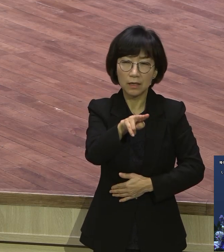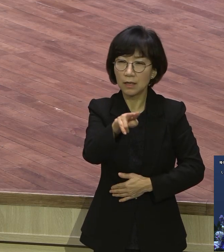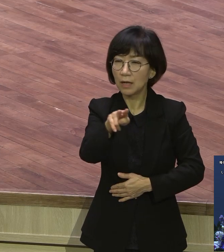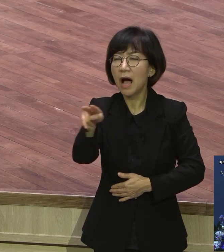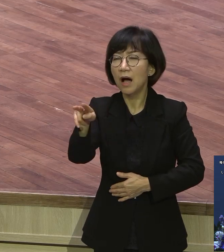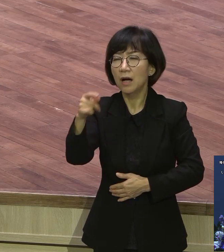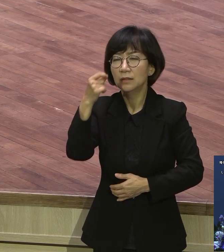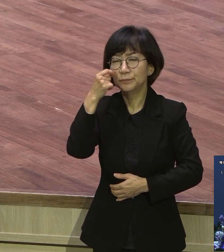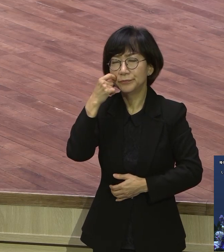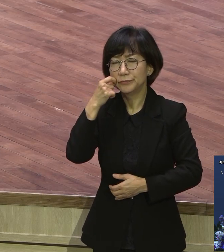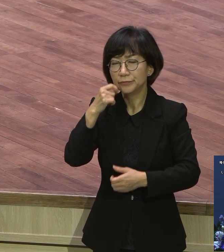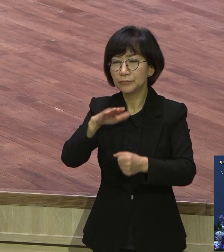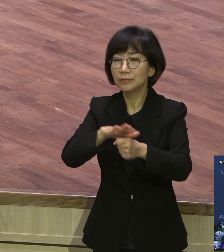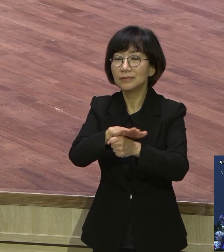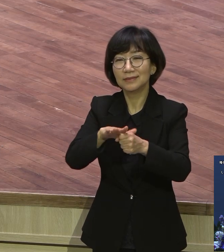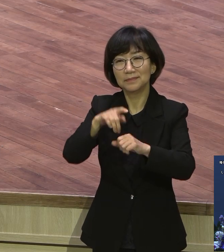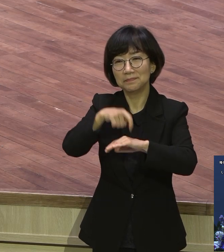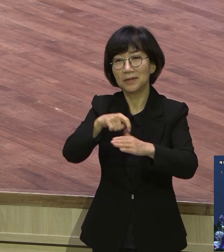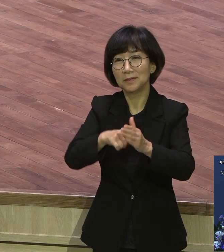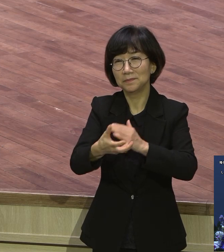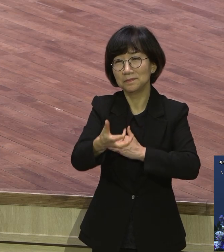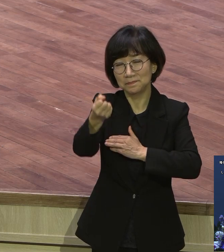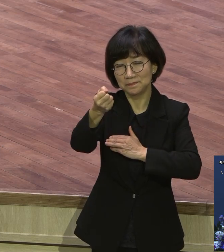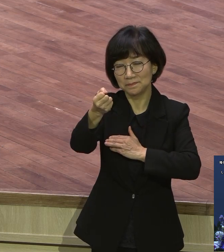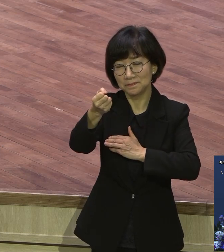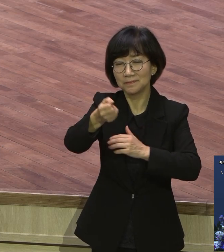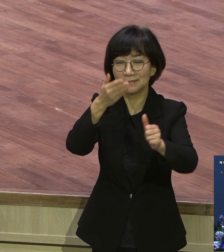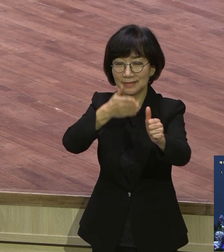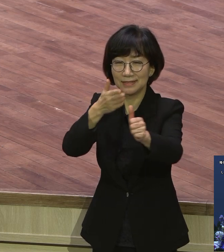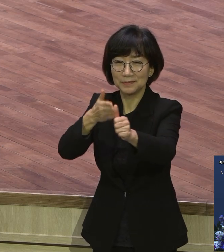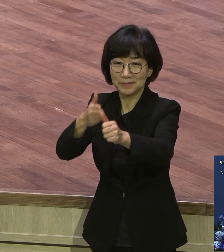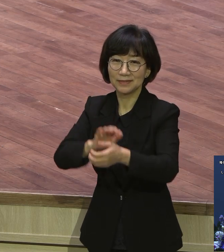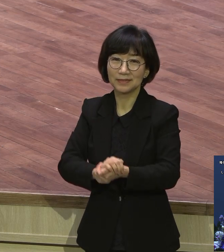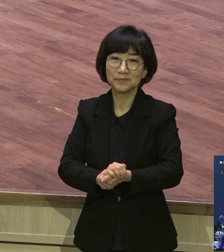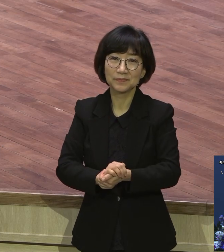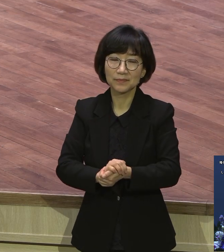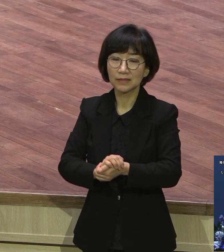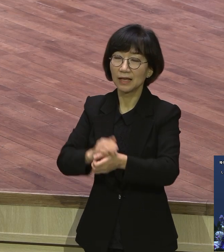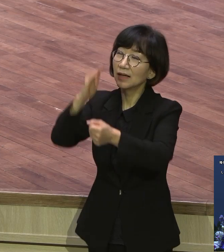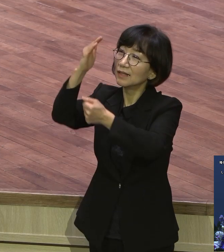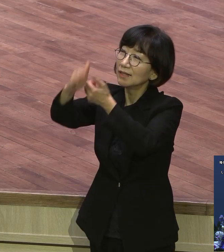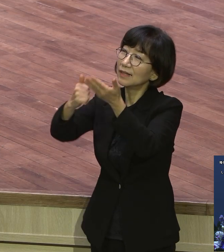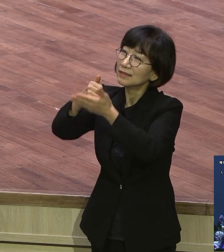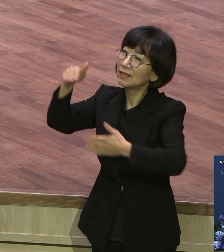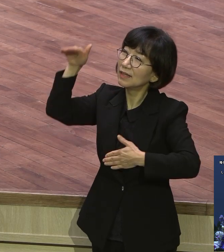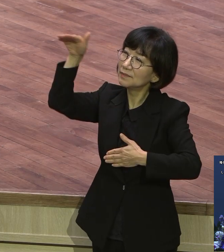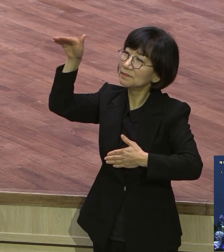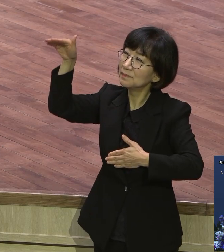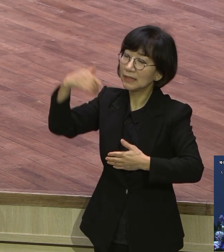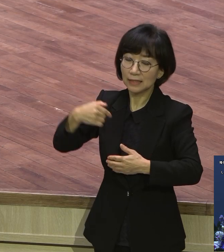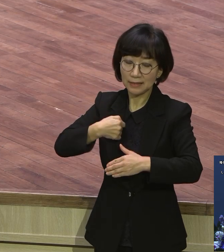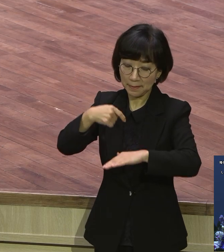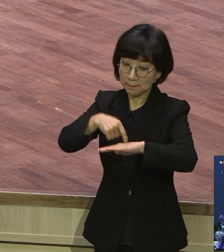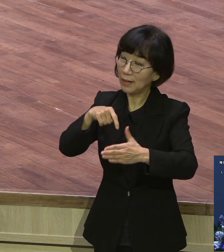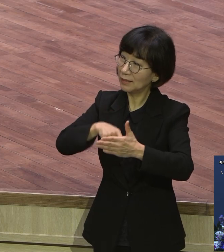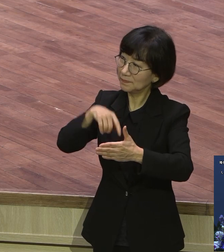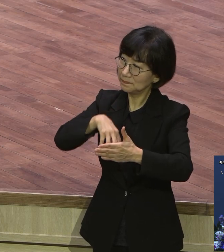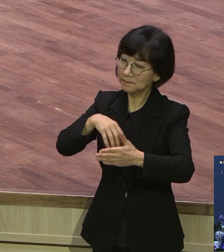최고의 하나님이 축복하는 분이에요 하나님 내 마음에 영혼 구원의 극률을 주옵소서